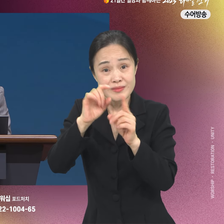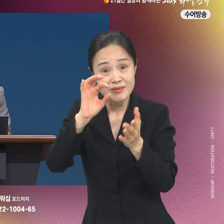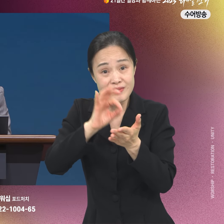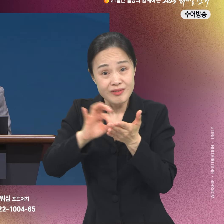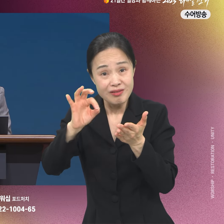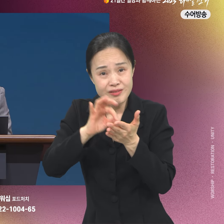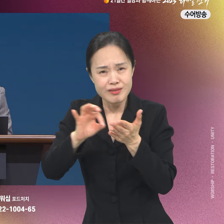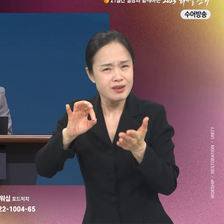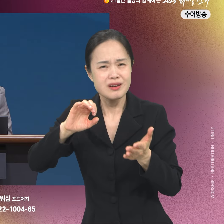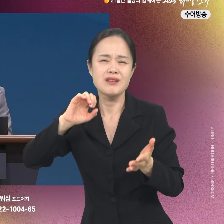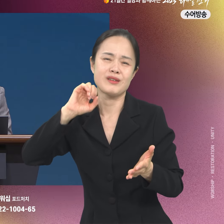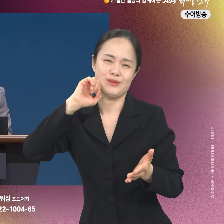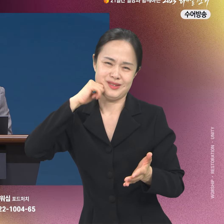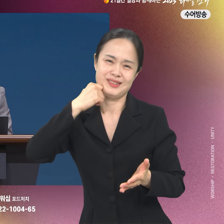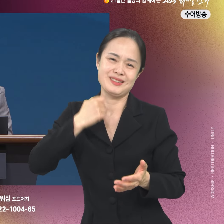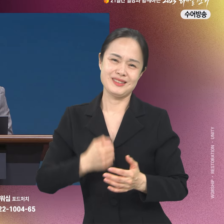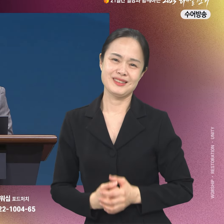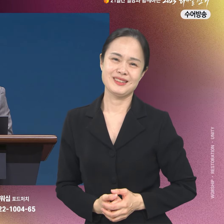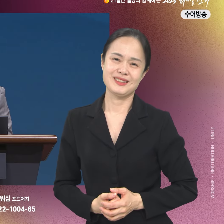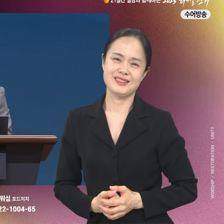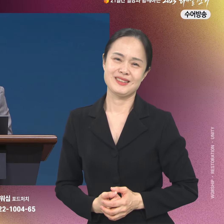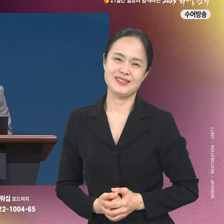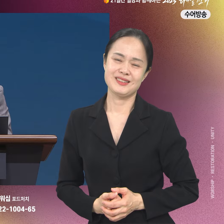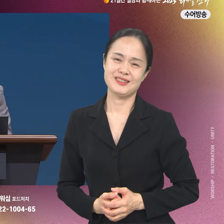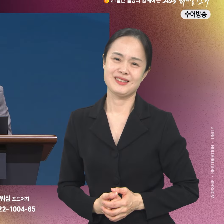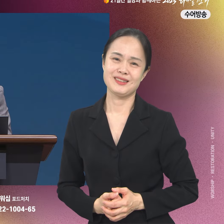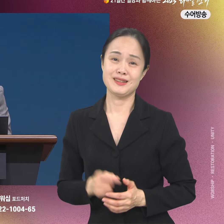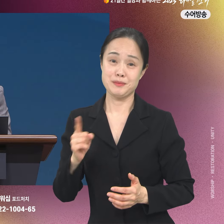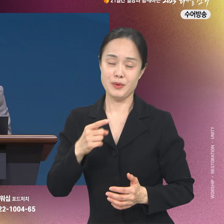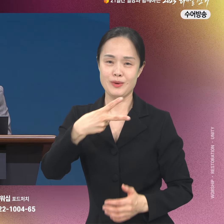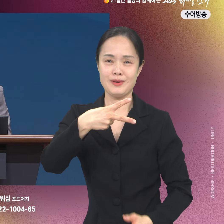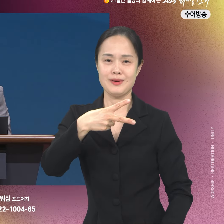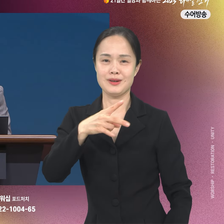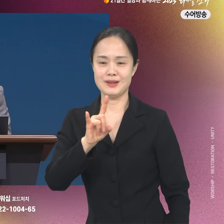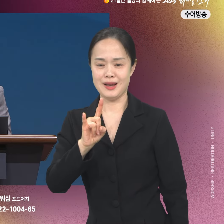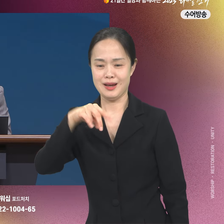여기서 막 대속 뭐 이런 이야기 쓰고,